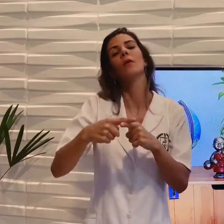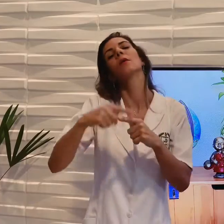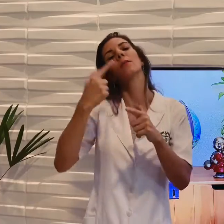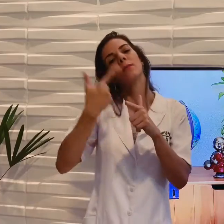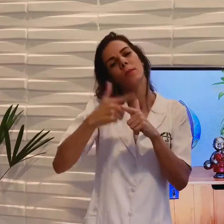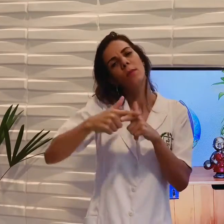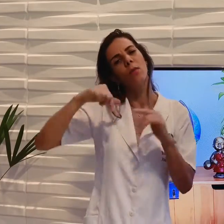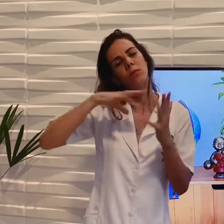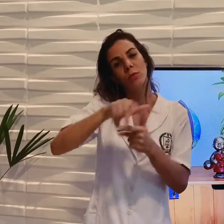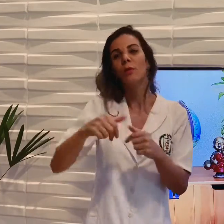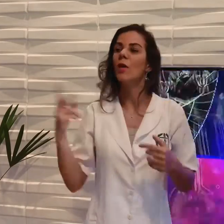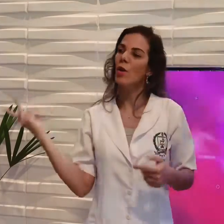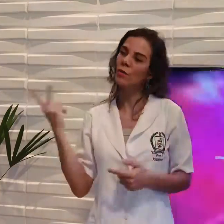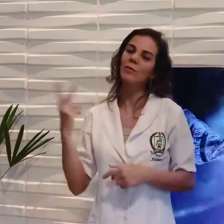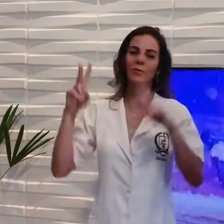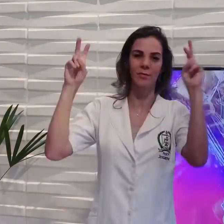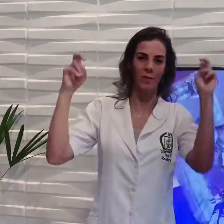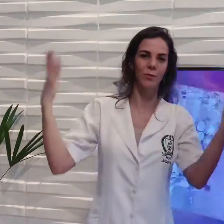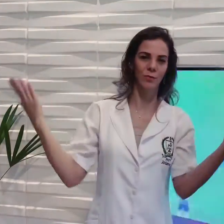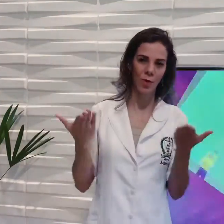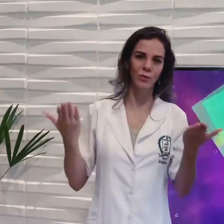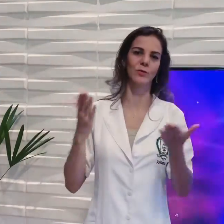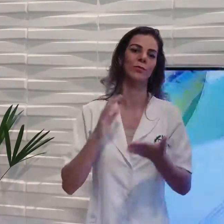tratar aqui no nosso programa de hoje.